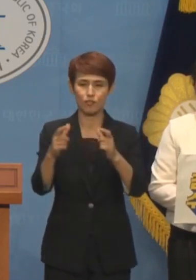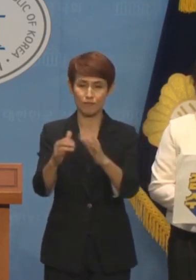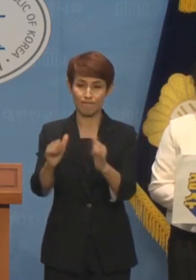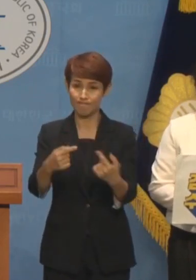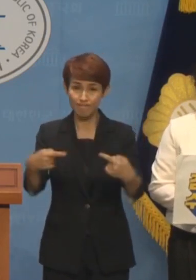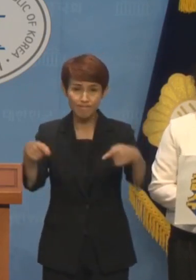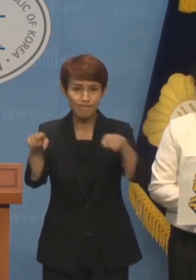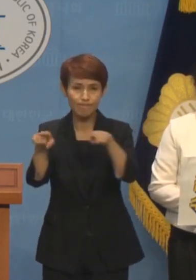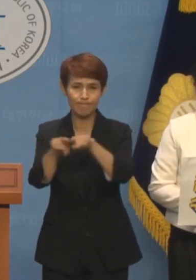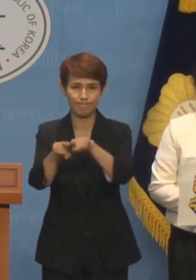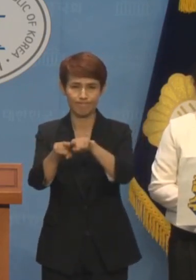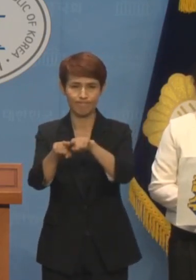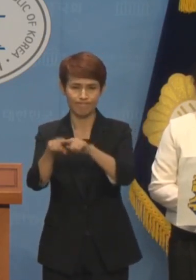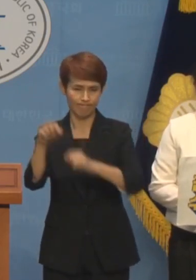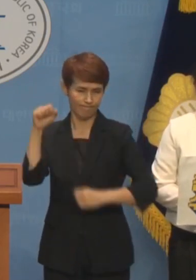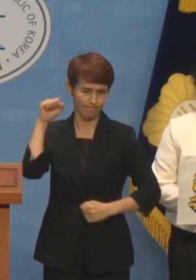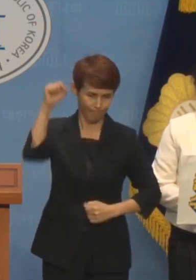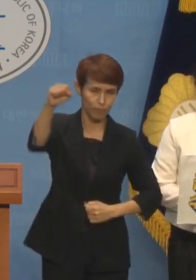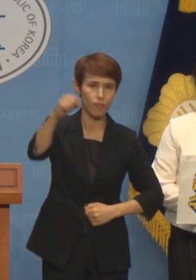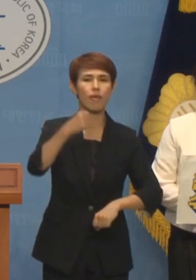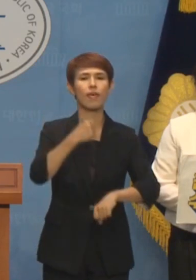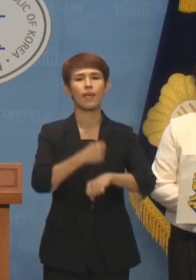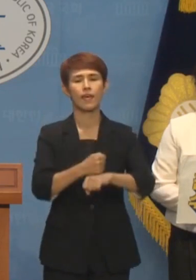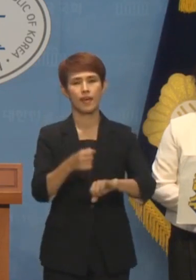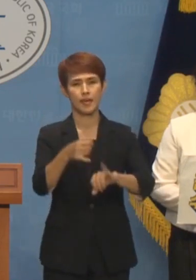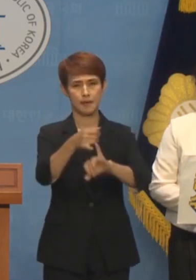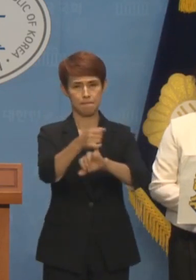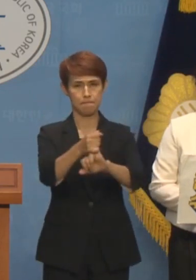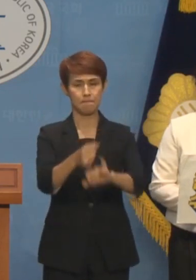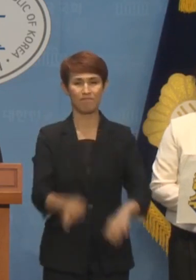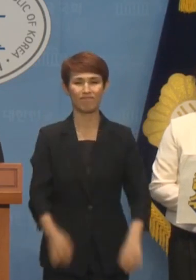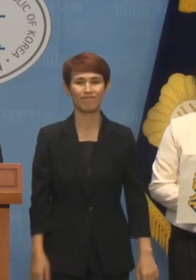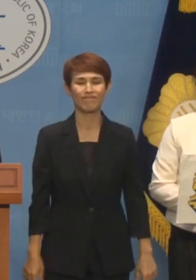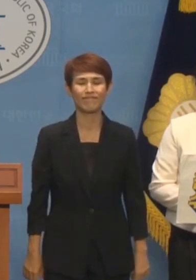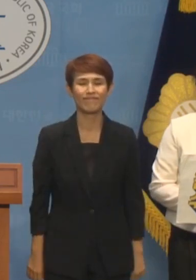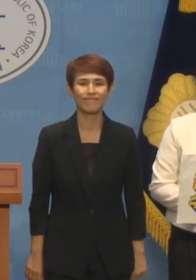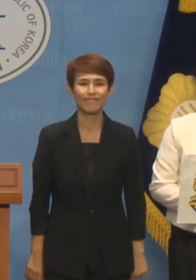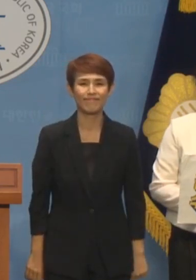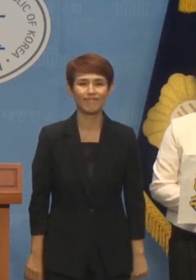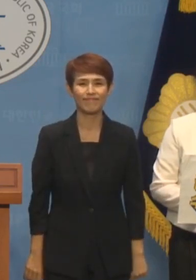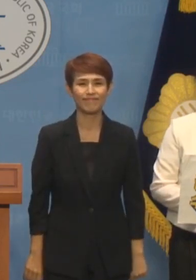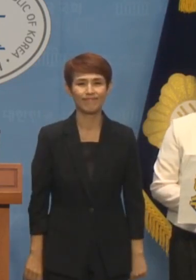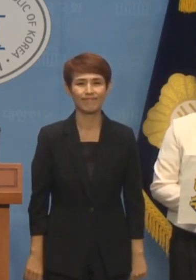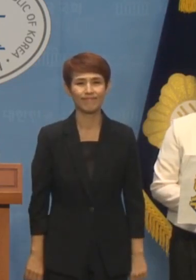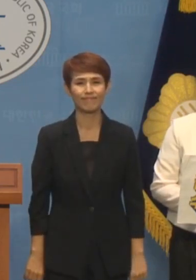함께 끝까지 싸워 나갈 것을 약속드리겠습니다. 고맙습니다.